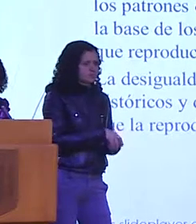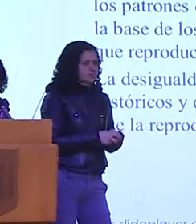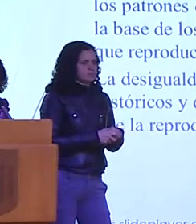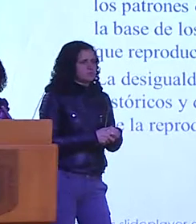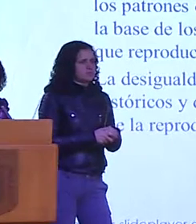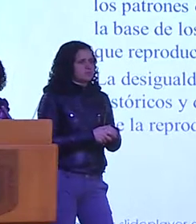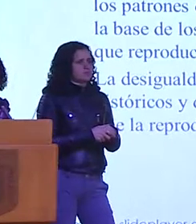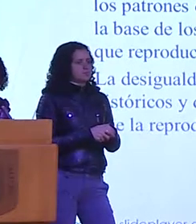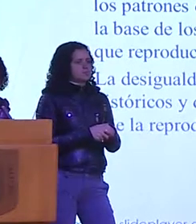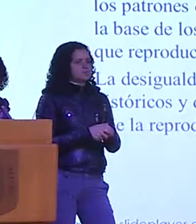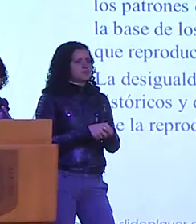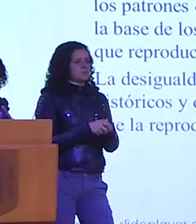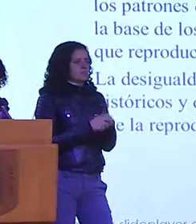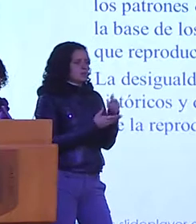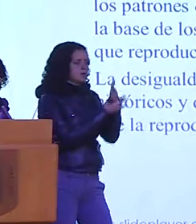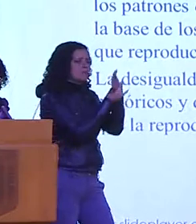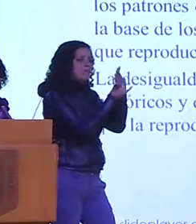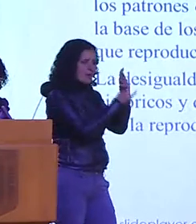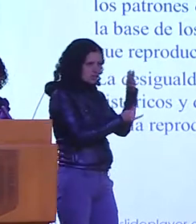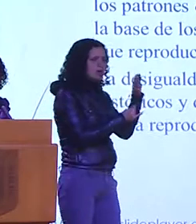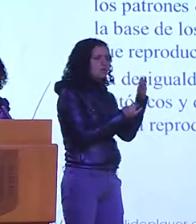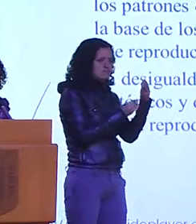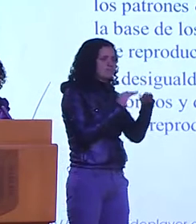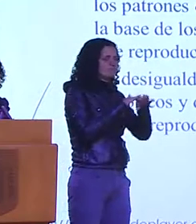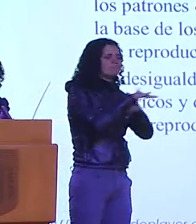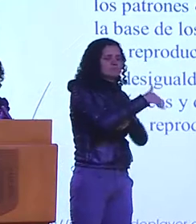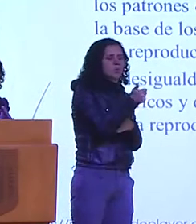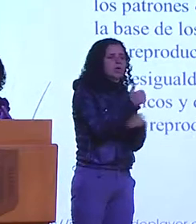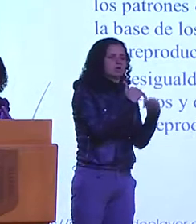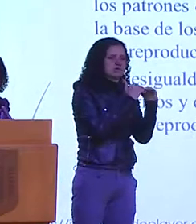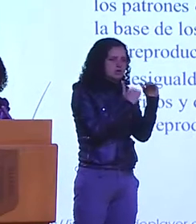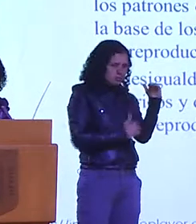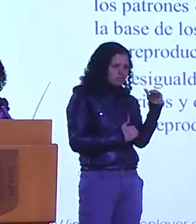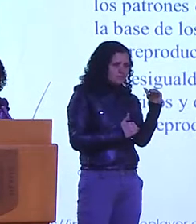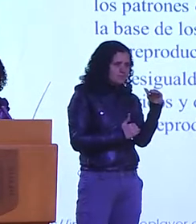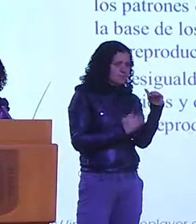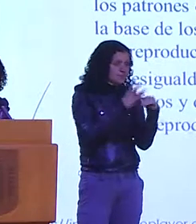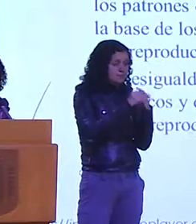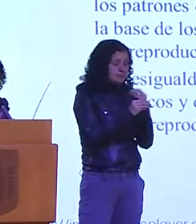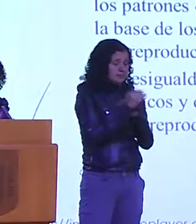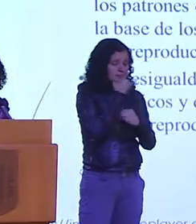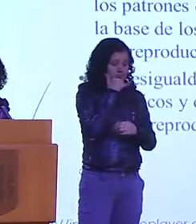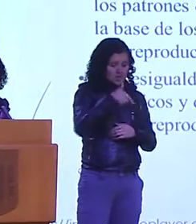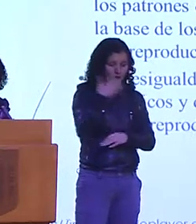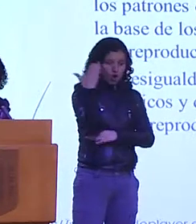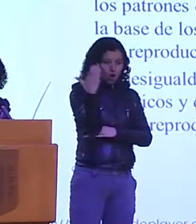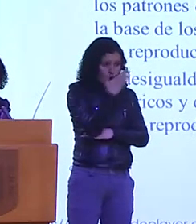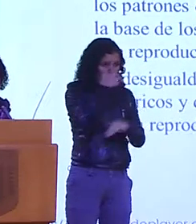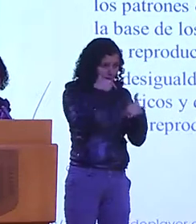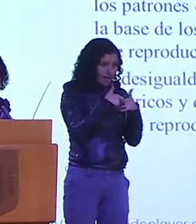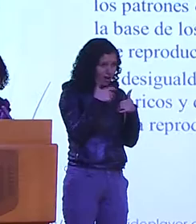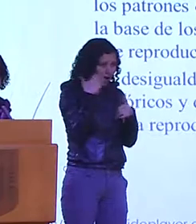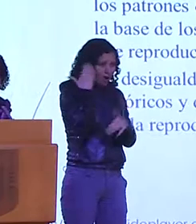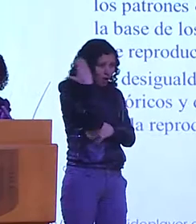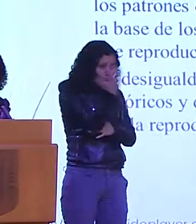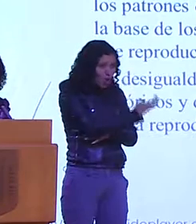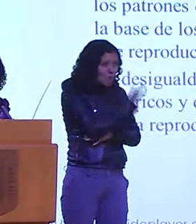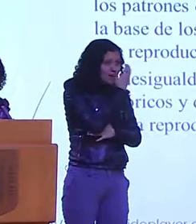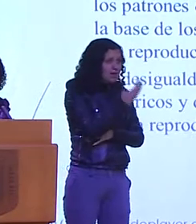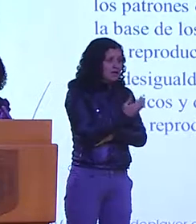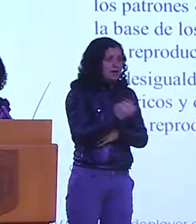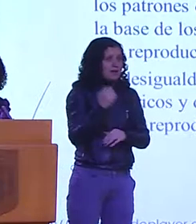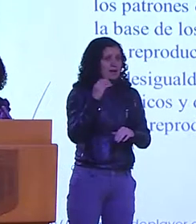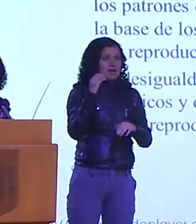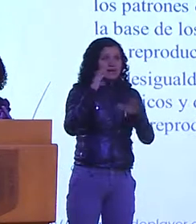La pobreza genera muchísima desigualdad y se dice que Colombia es el segundo país más inequitativo